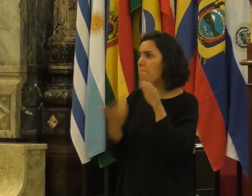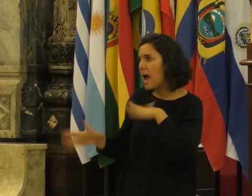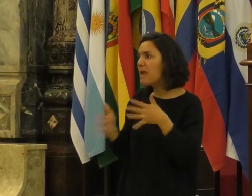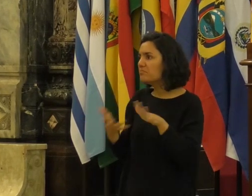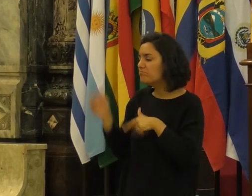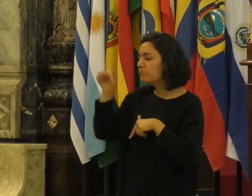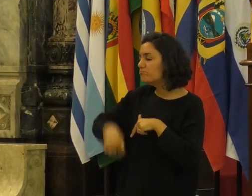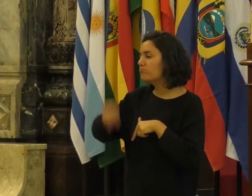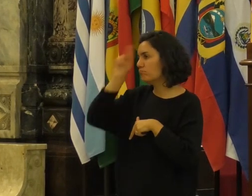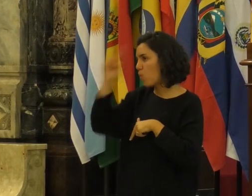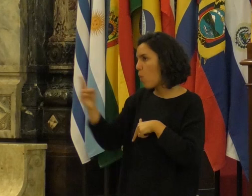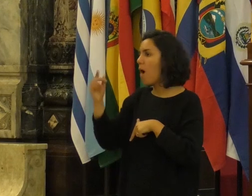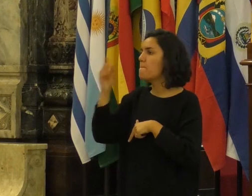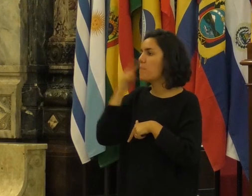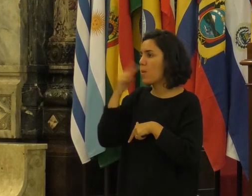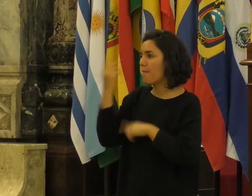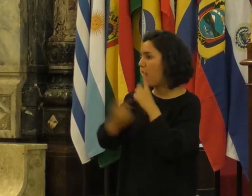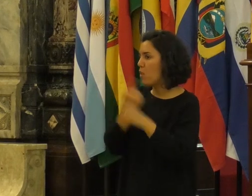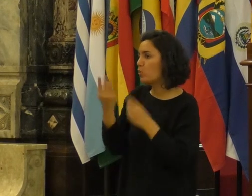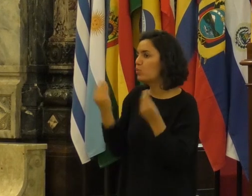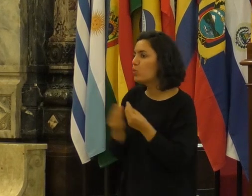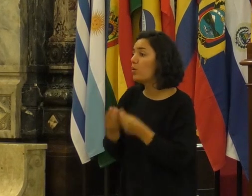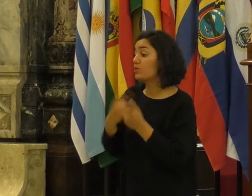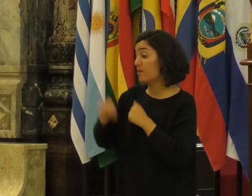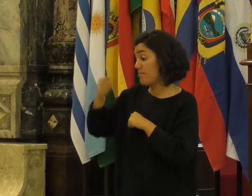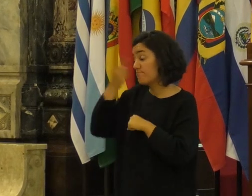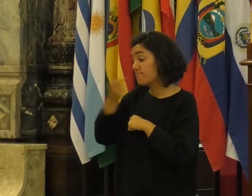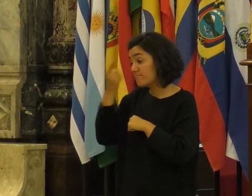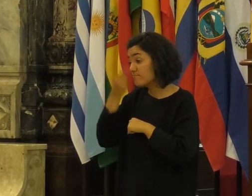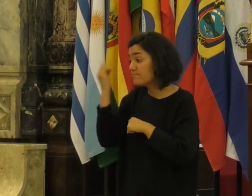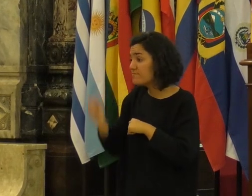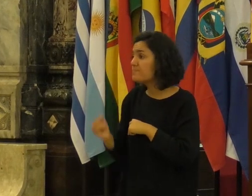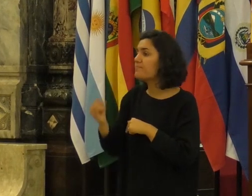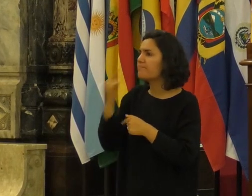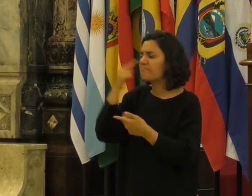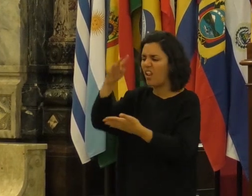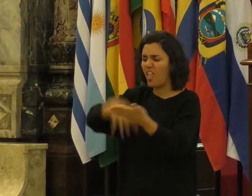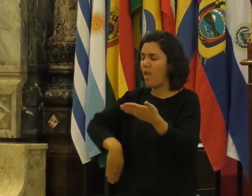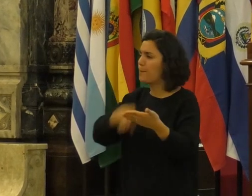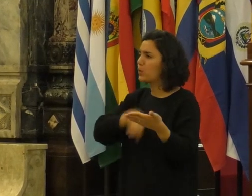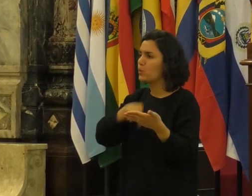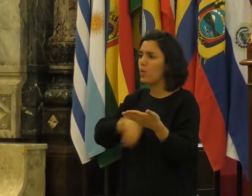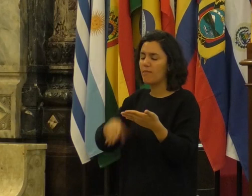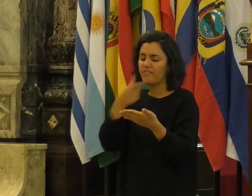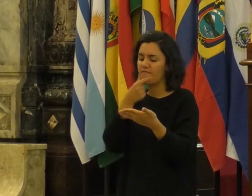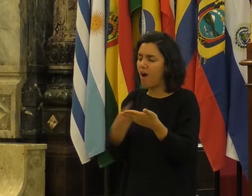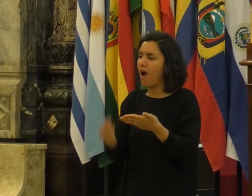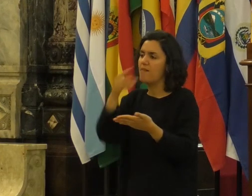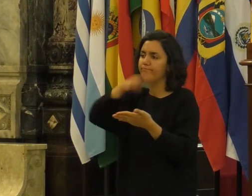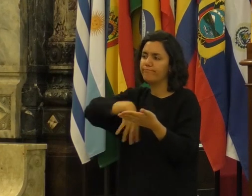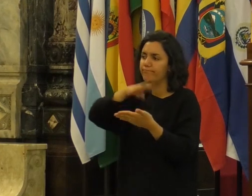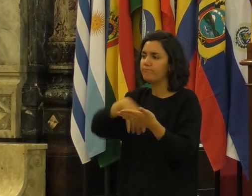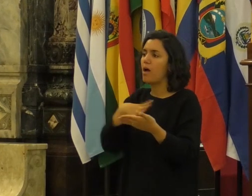nuestros, mucho. Y por ahí hay todo el interés. Y yo creo que es muy fácil leer el portugués, es muy fácil de llegar. Tiene